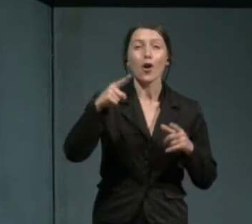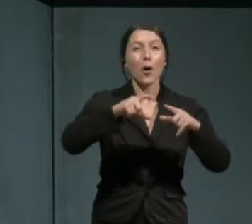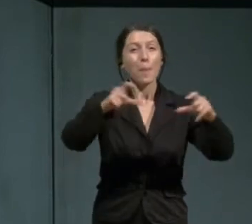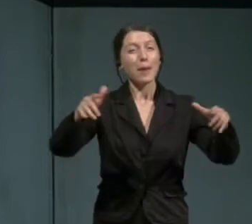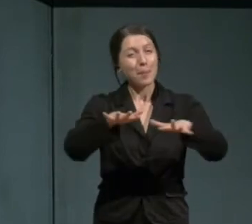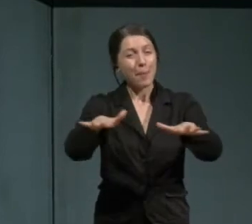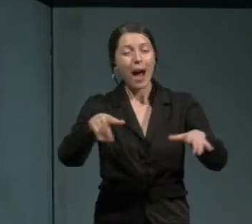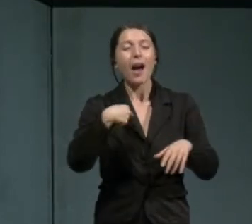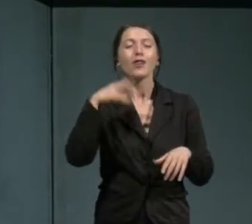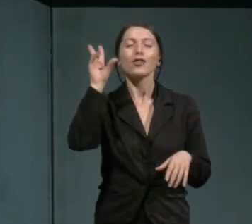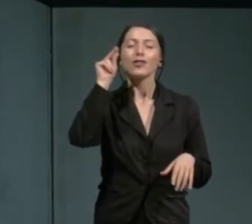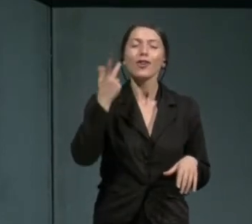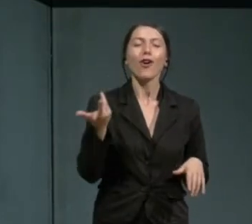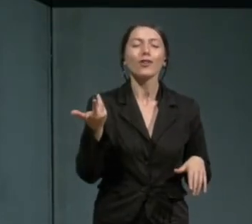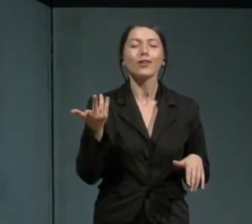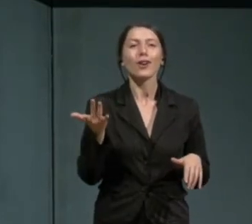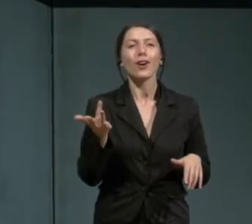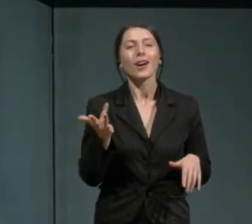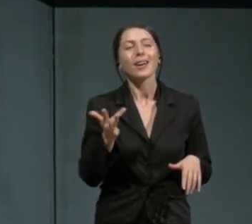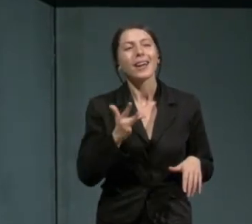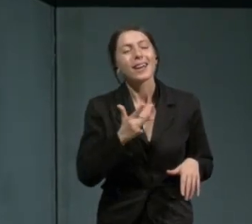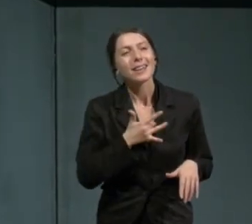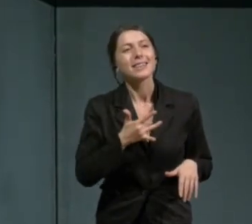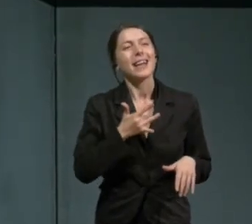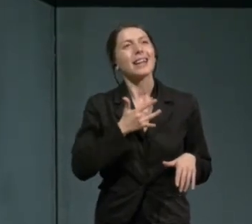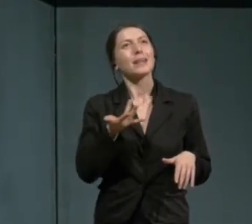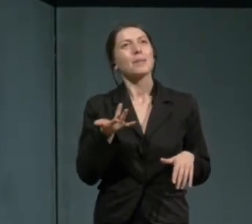conosco il sentimento di